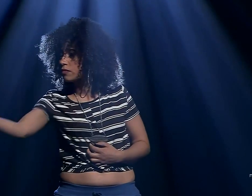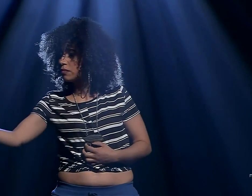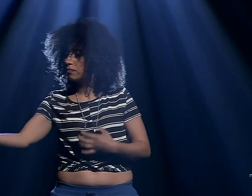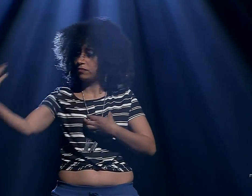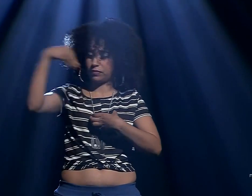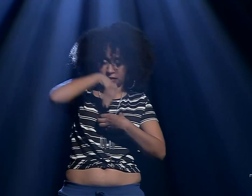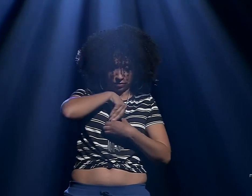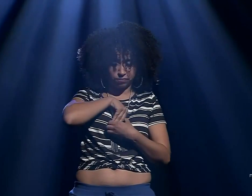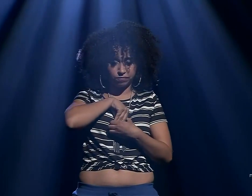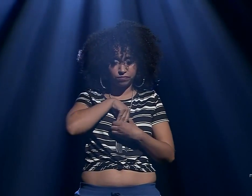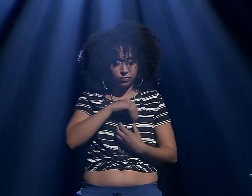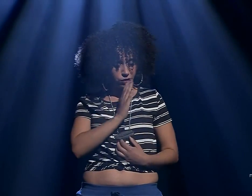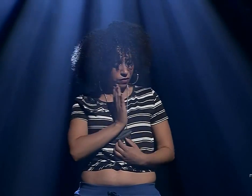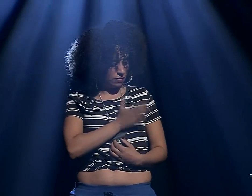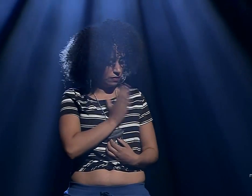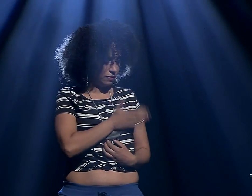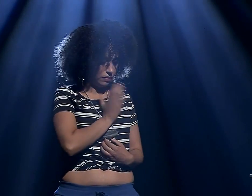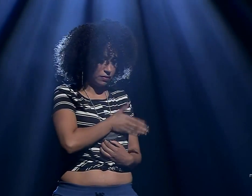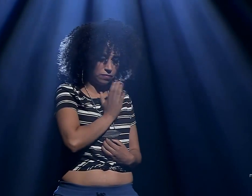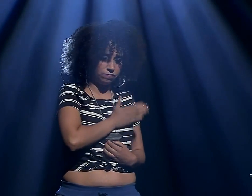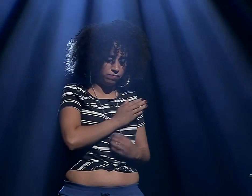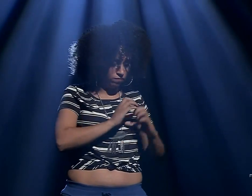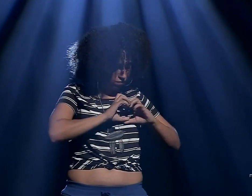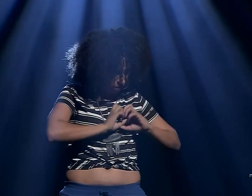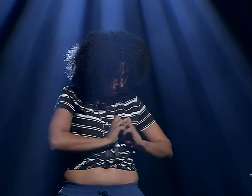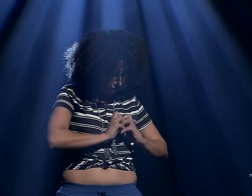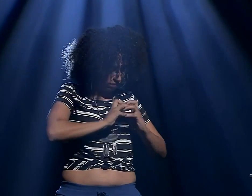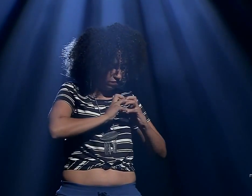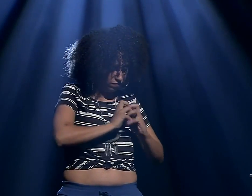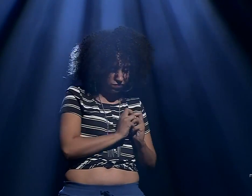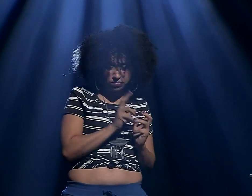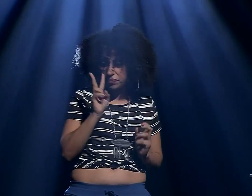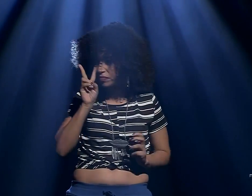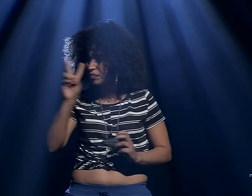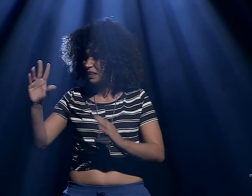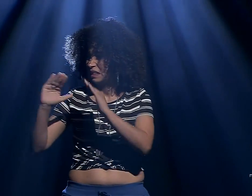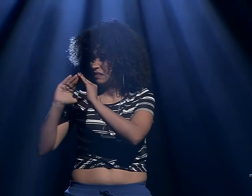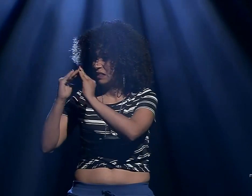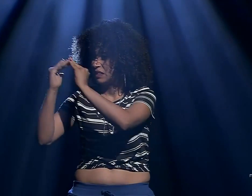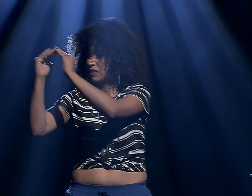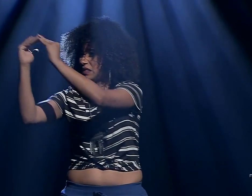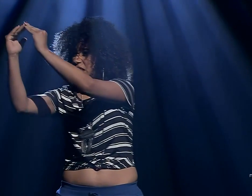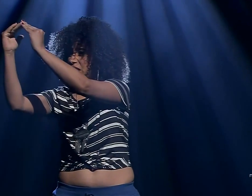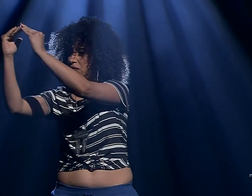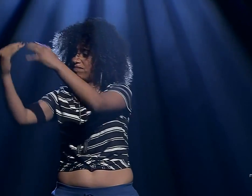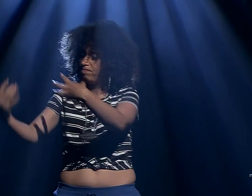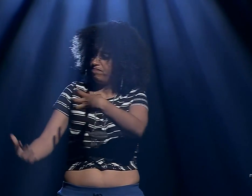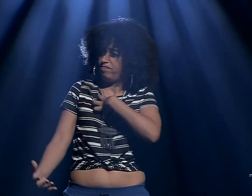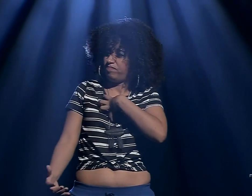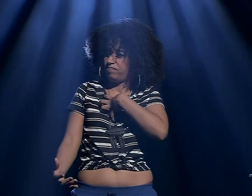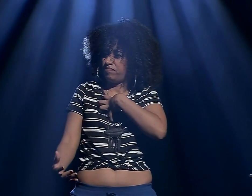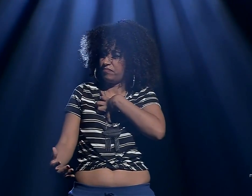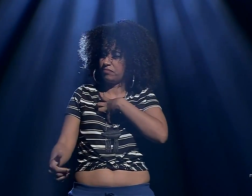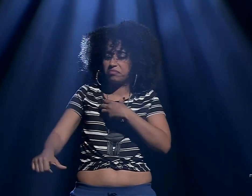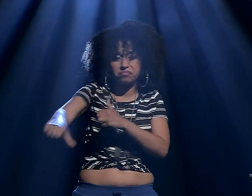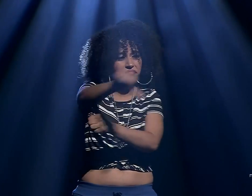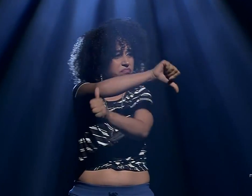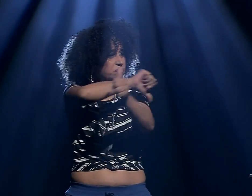carrega todos eles no meu peito um coração que pulsa forte pela